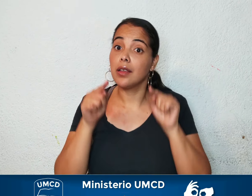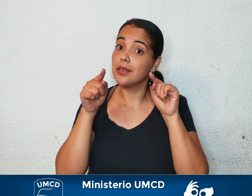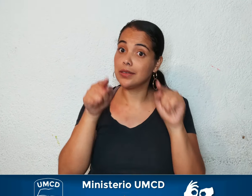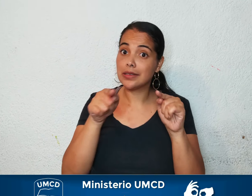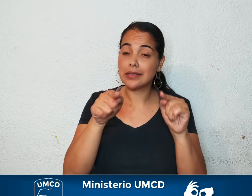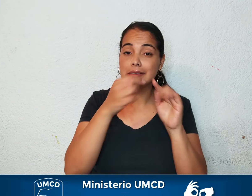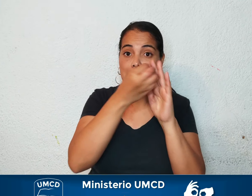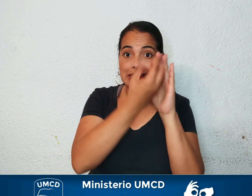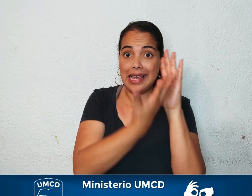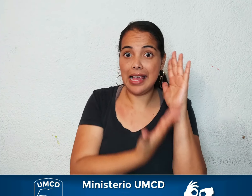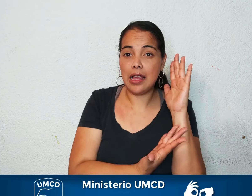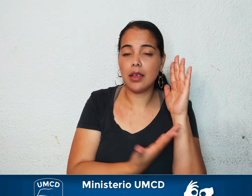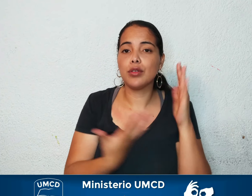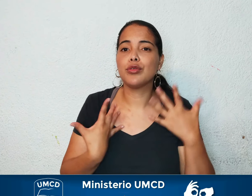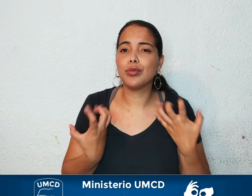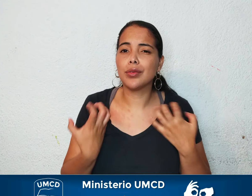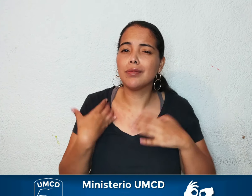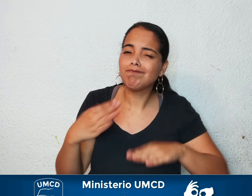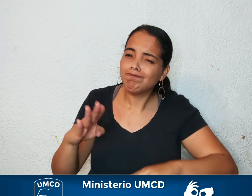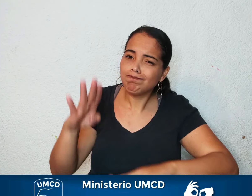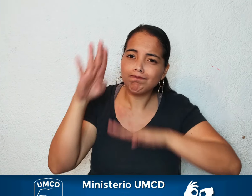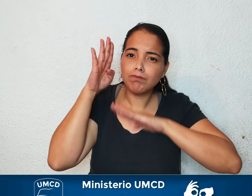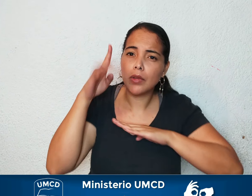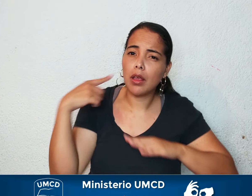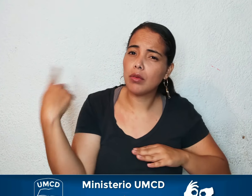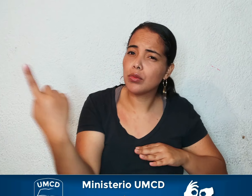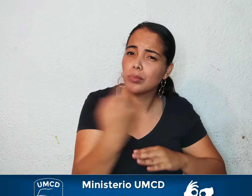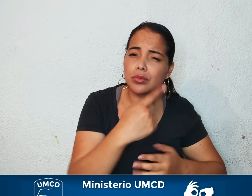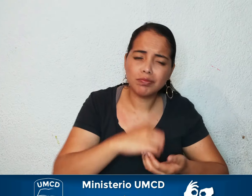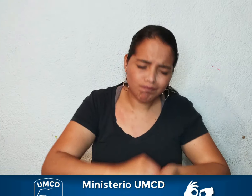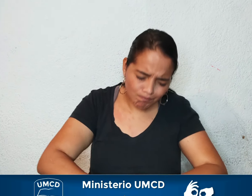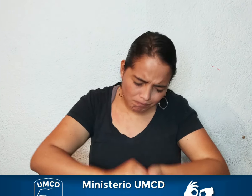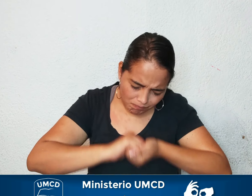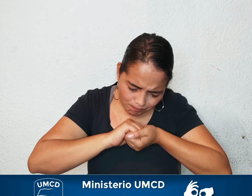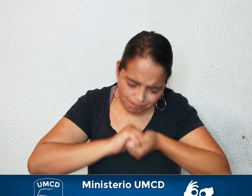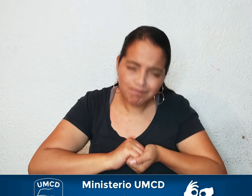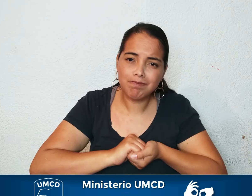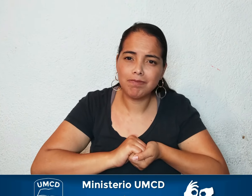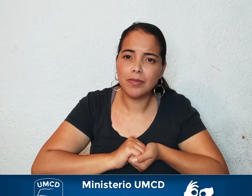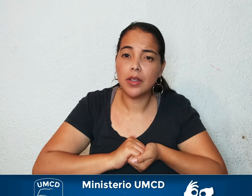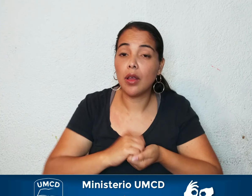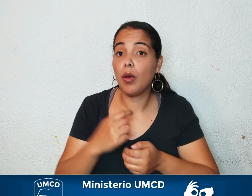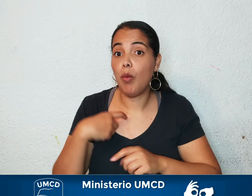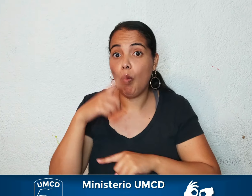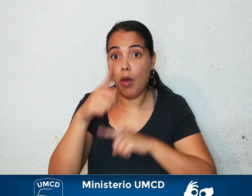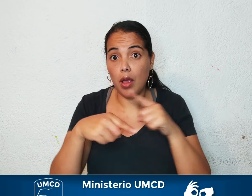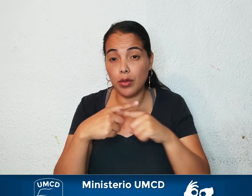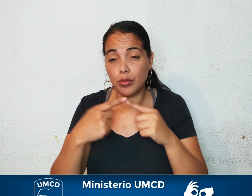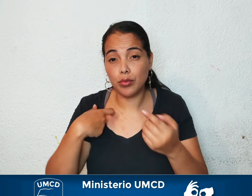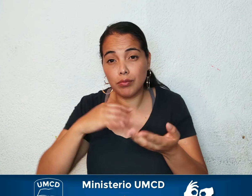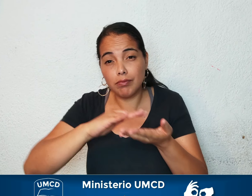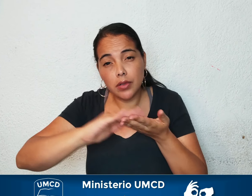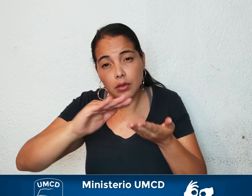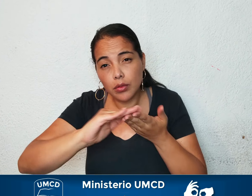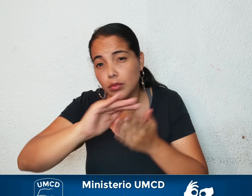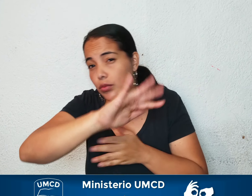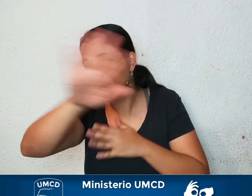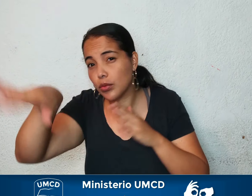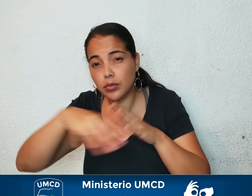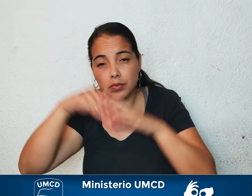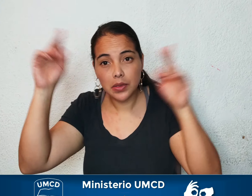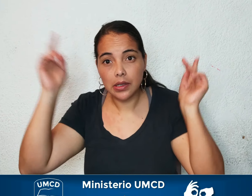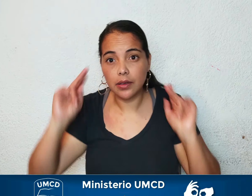sobre esa sangre Él establece ese pacto. ¿Qué es lo que quería decir el Señor? Que para el perdón de